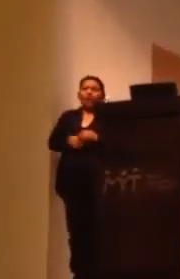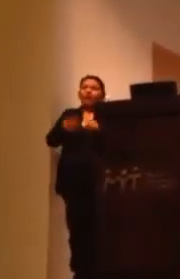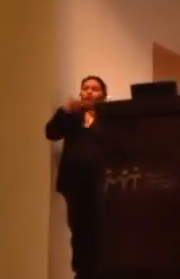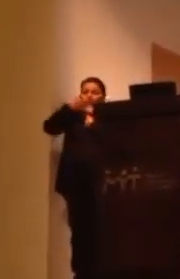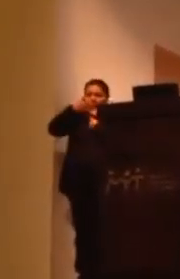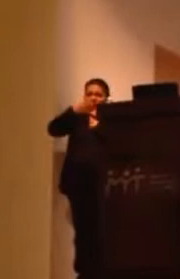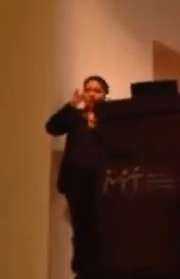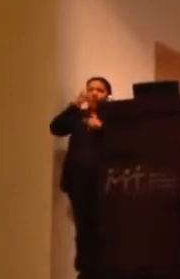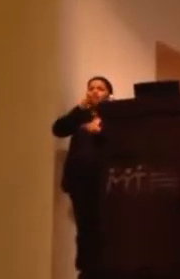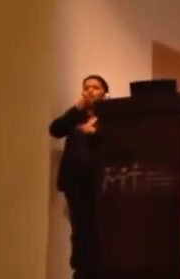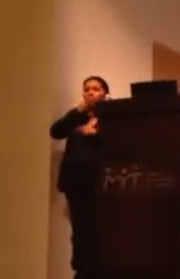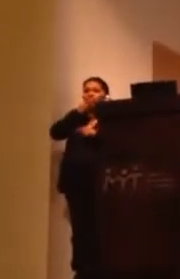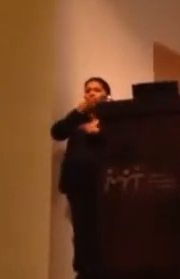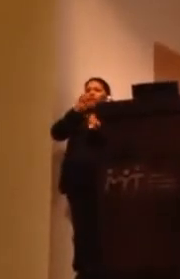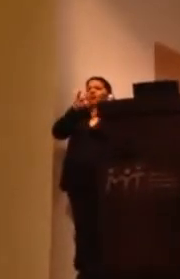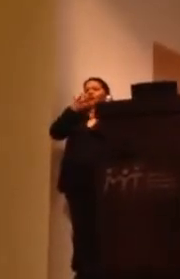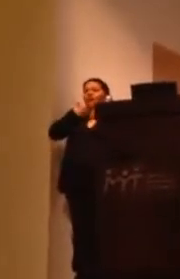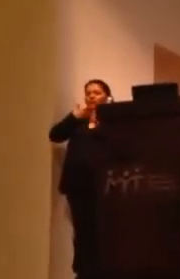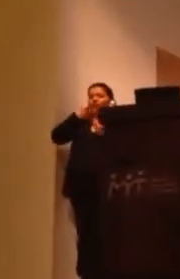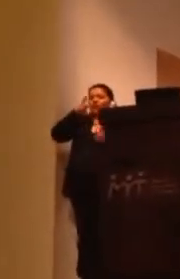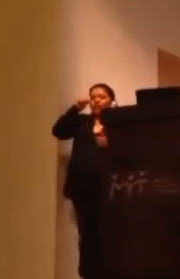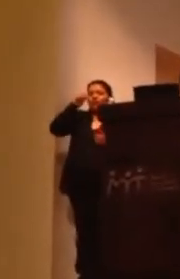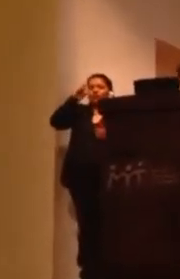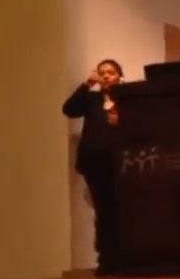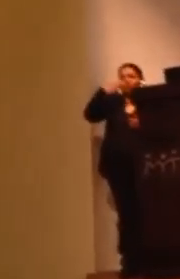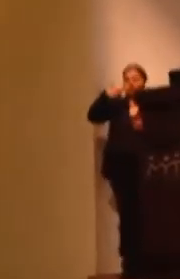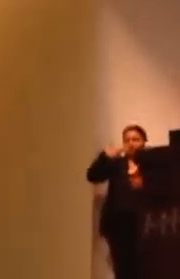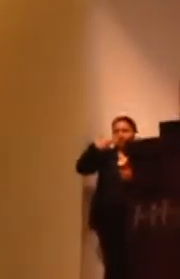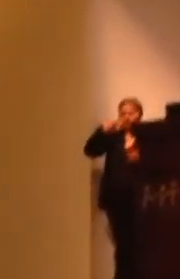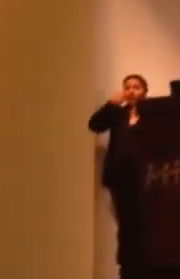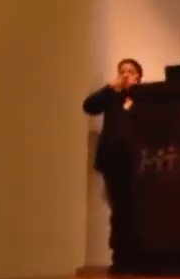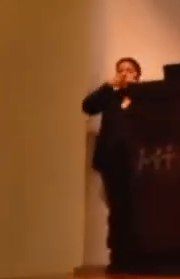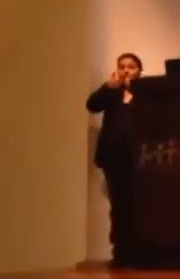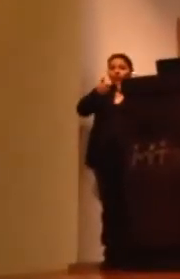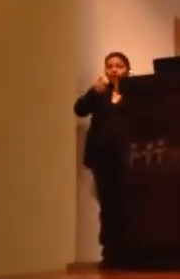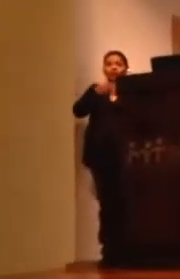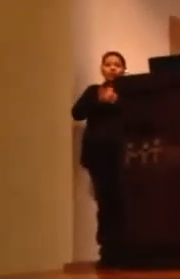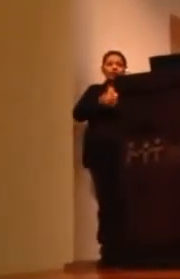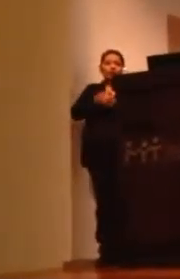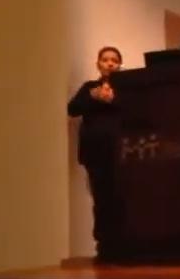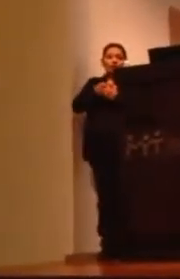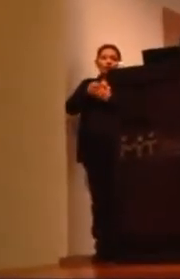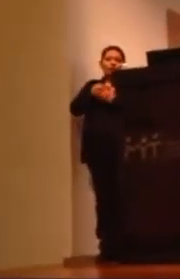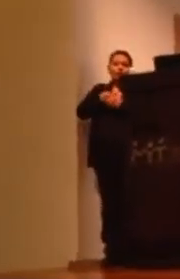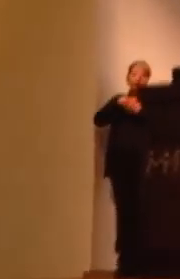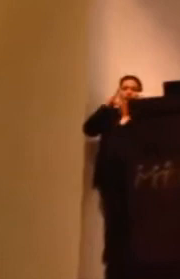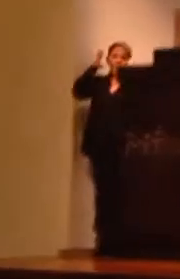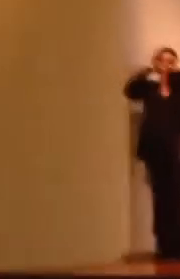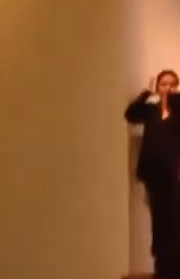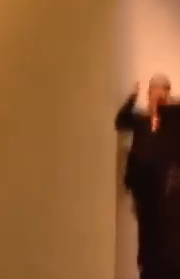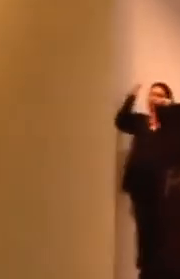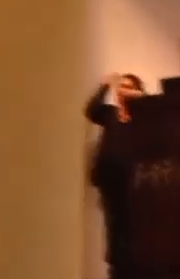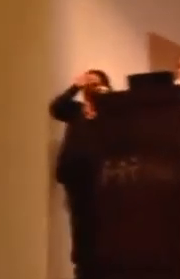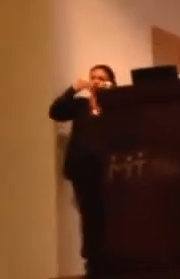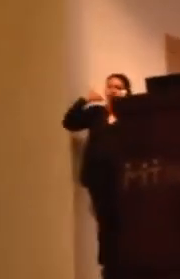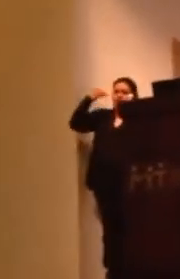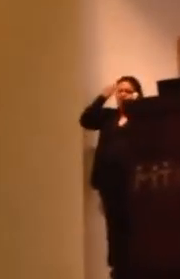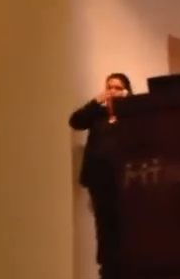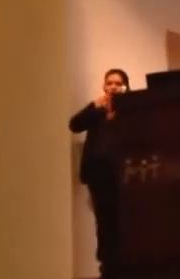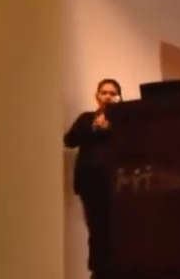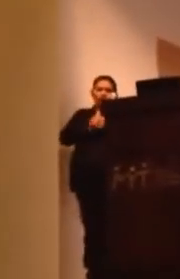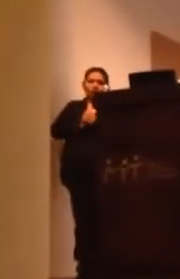Particularmente en el niño con TDAH se ha observado que la corteza, todo lo que es la corteza cerebral,